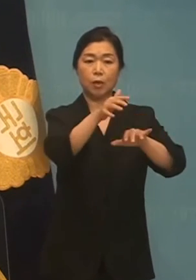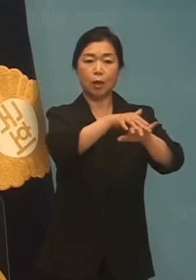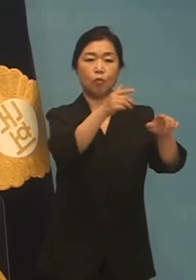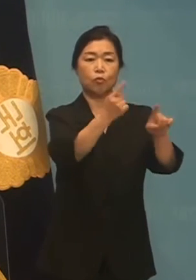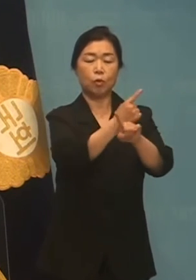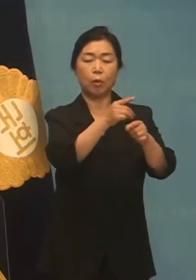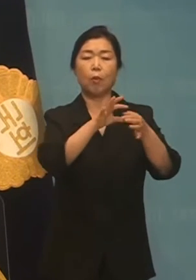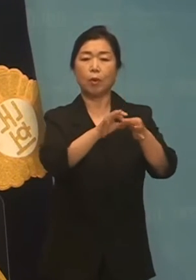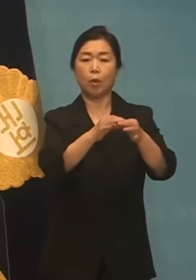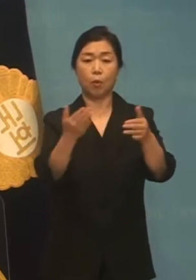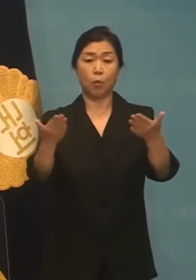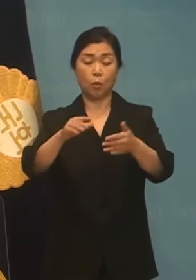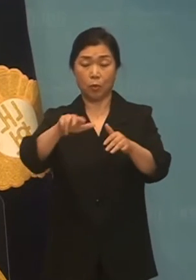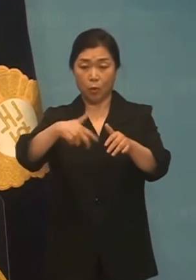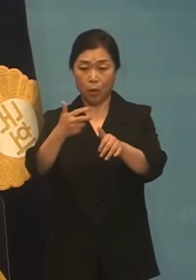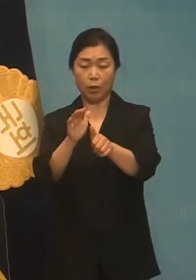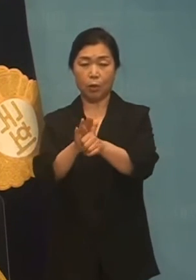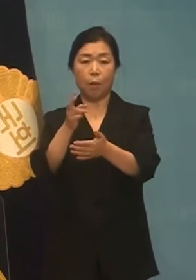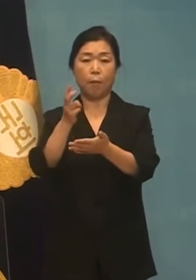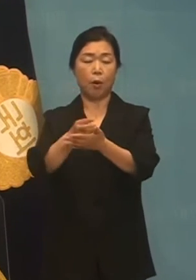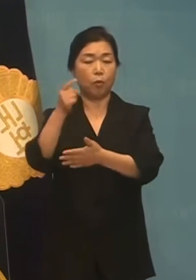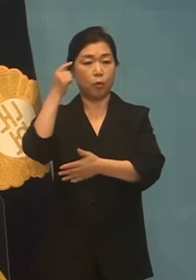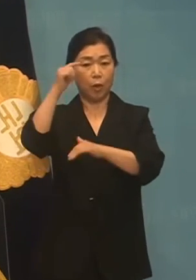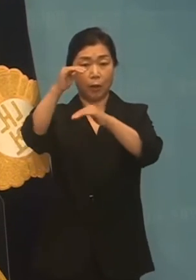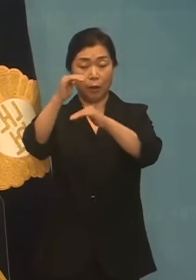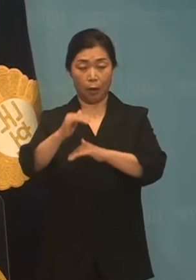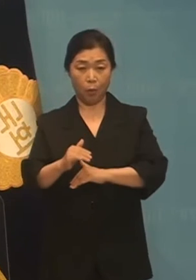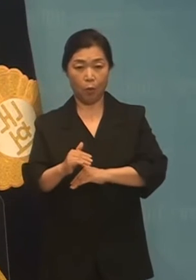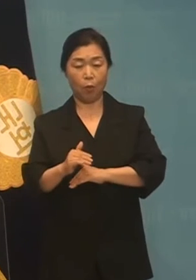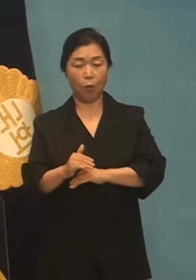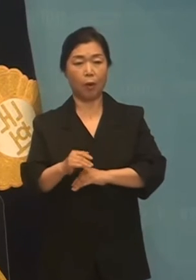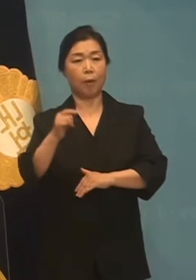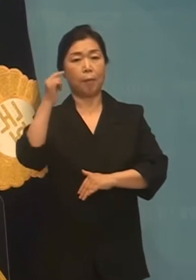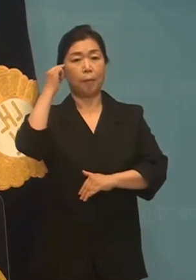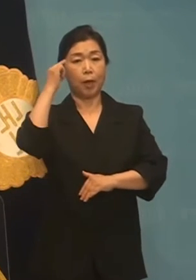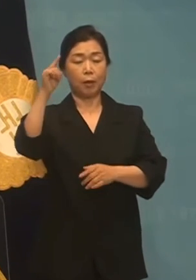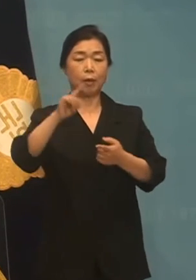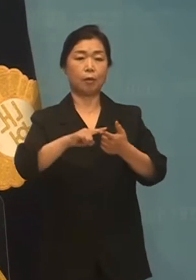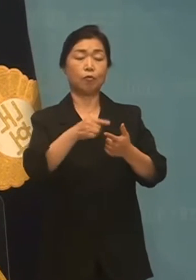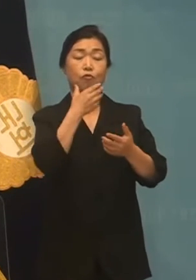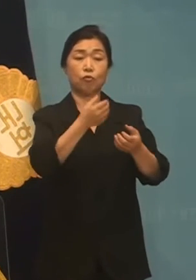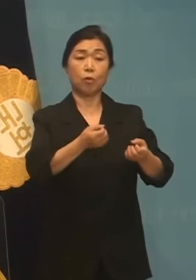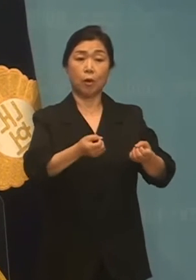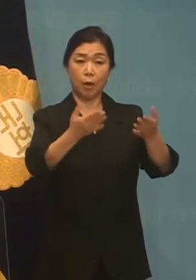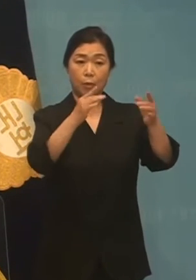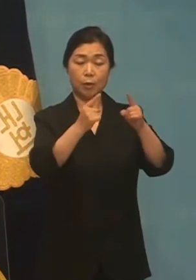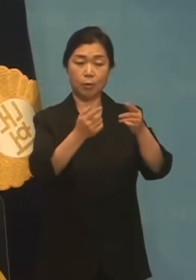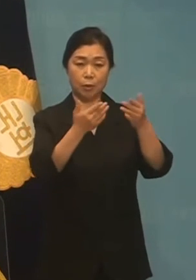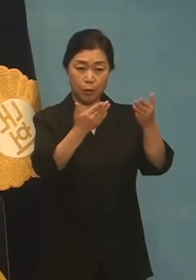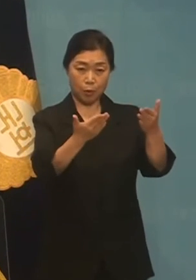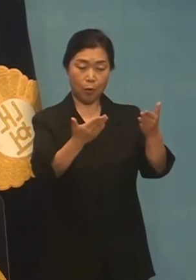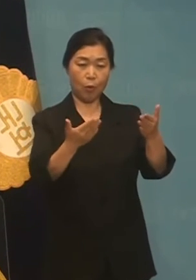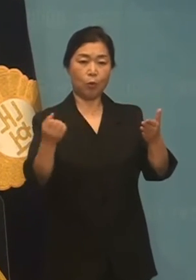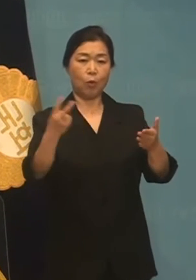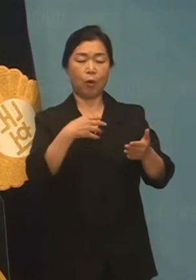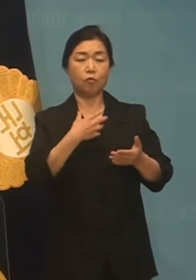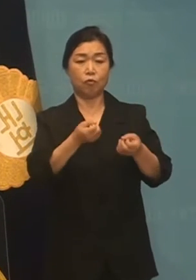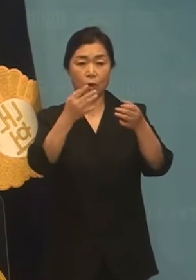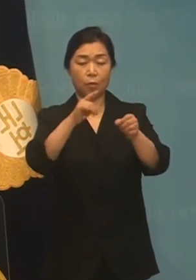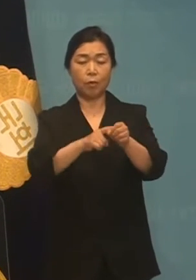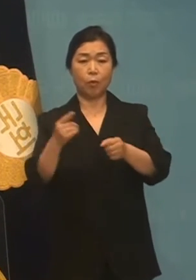노동전환 지원법 법률안 발의를 축하하기 위해서 함께